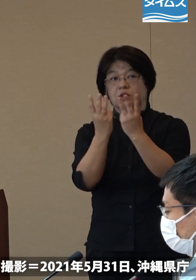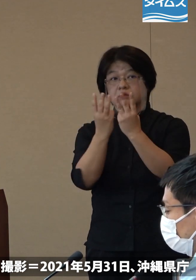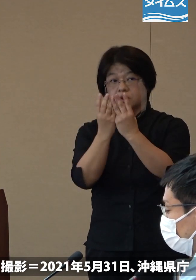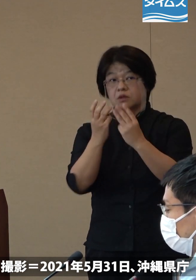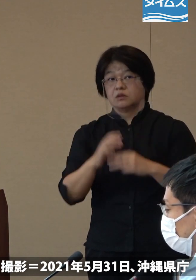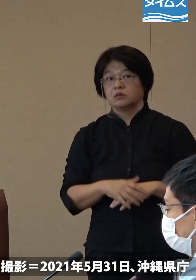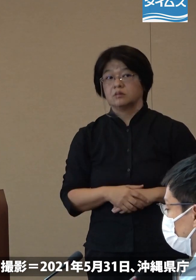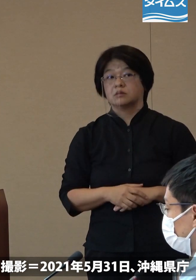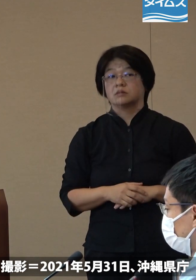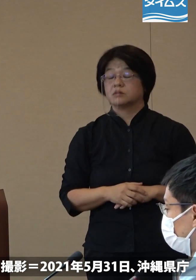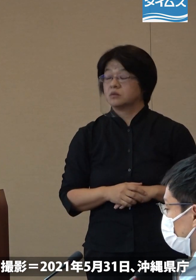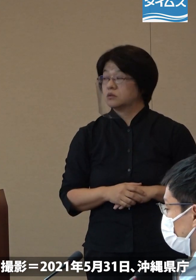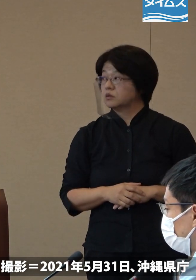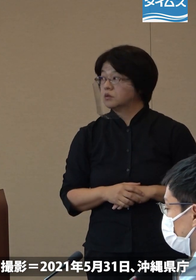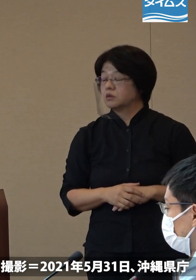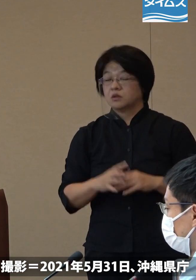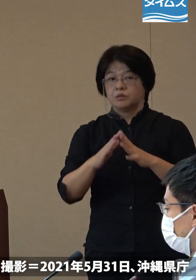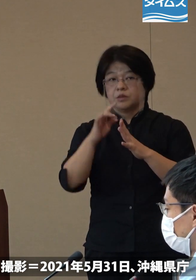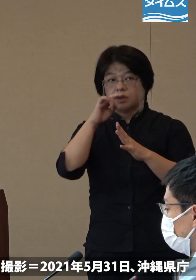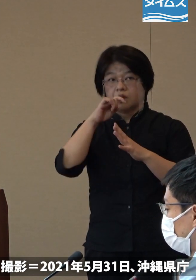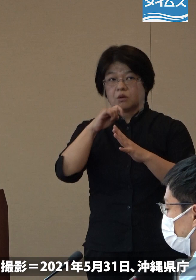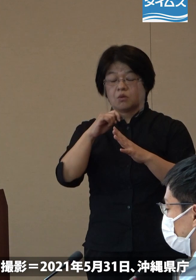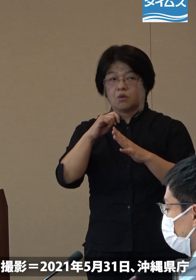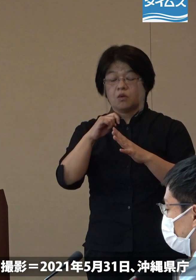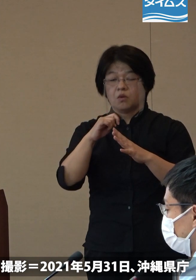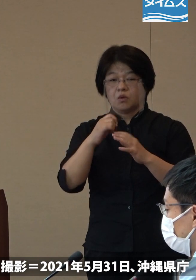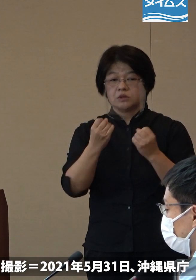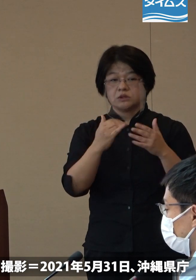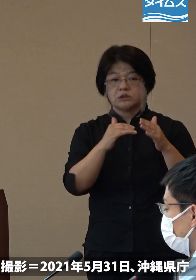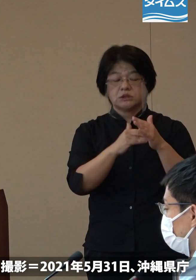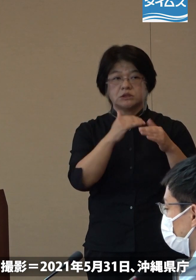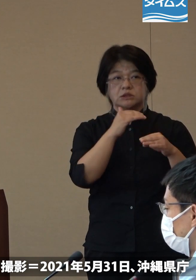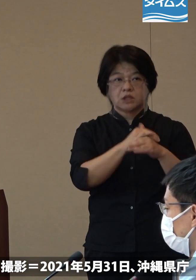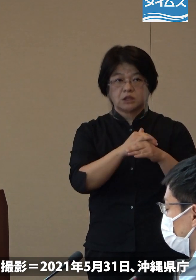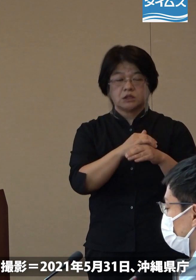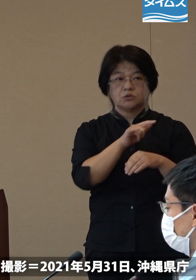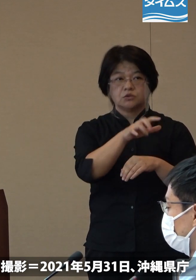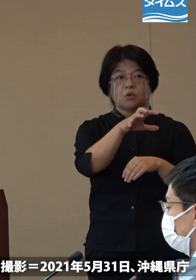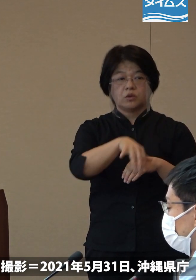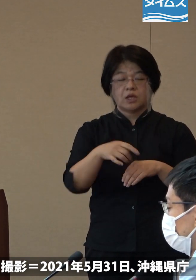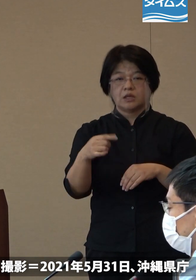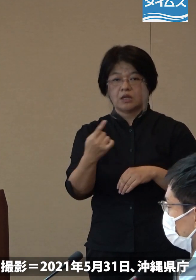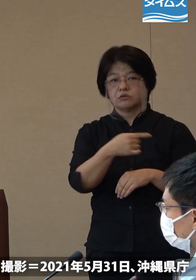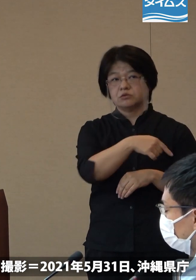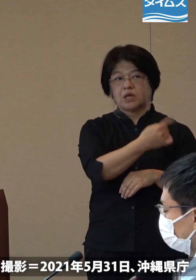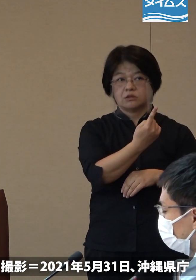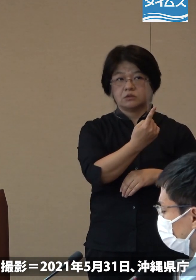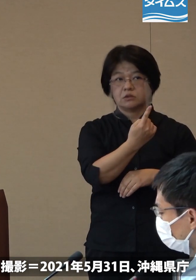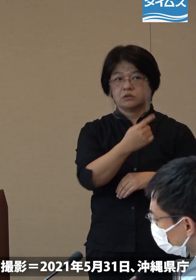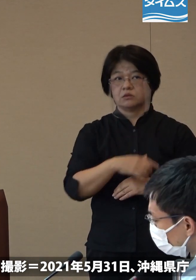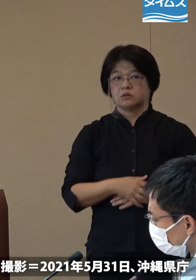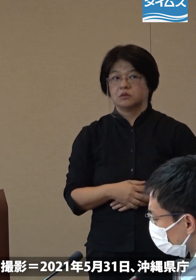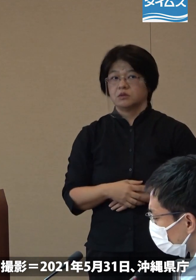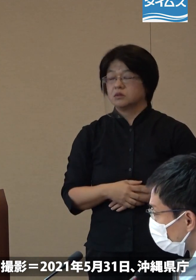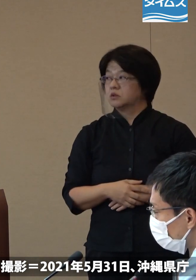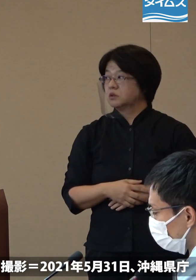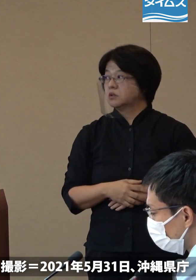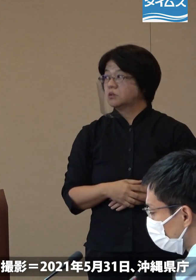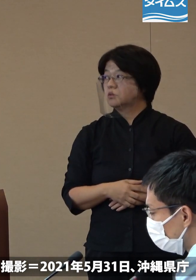のはですね、宮古空港、市内市内市内空港でそれぞれ100本程度、それから